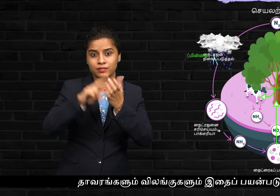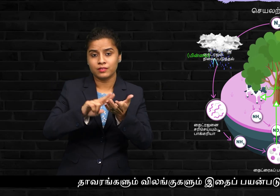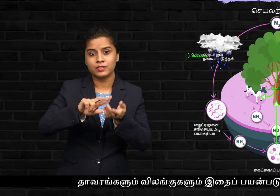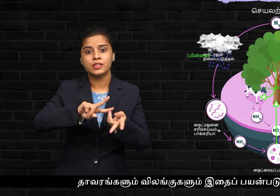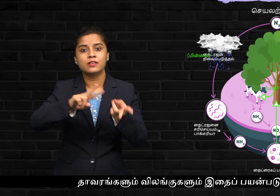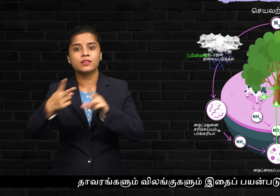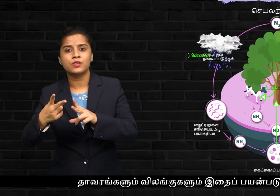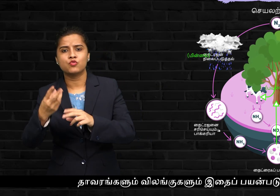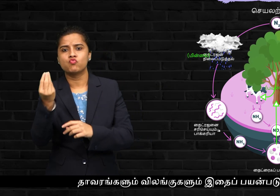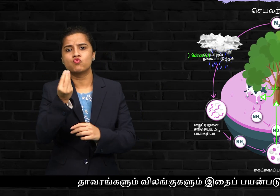பயன்படுத்தலாம்.